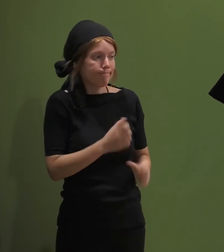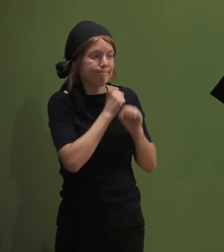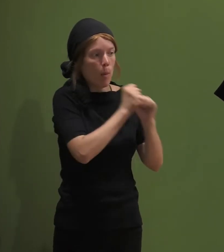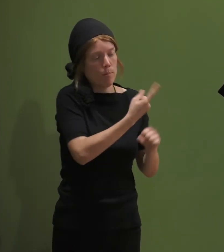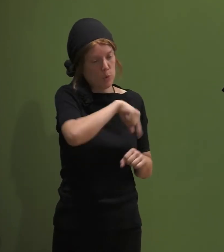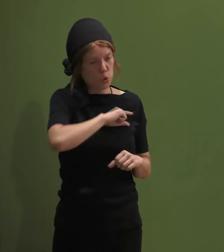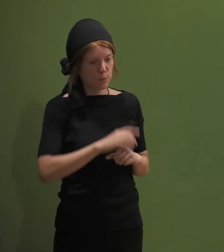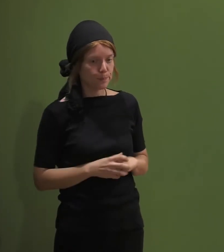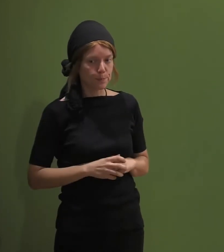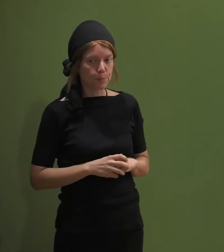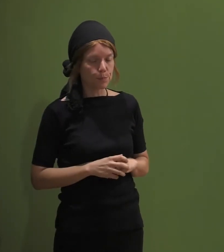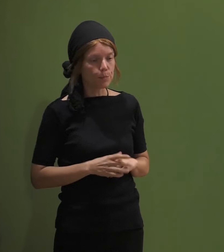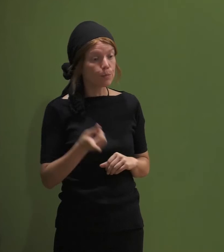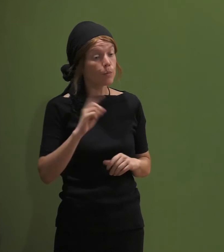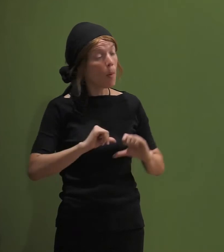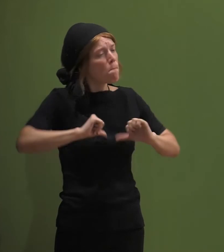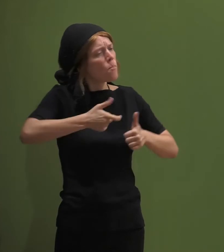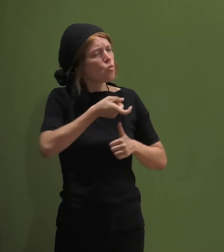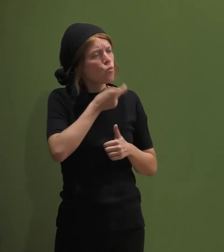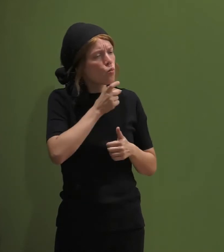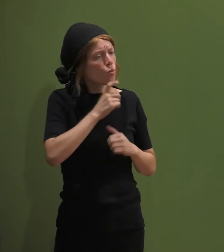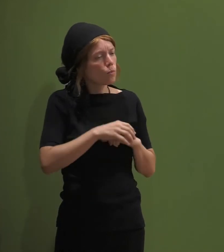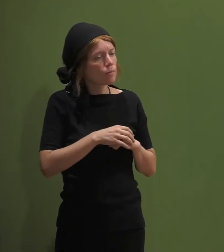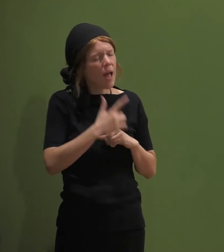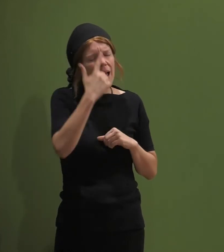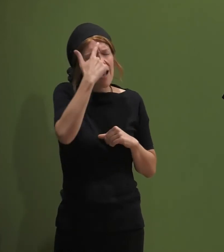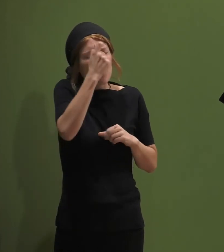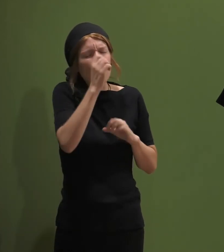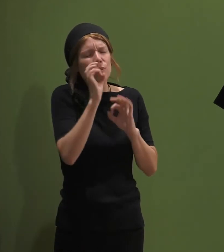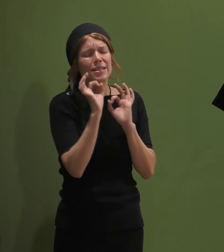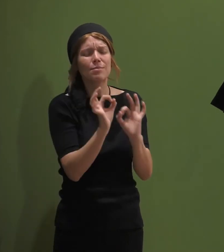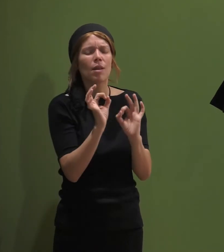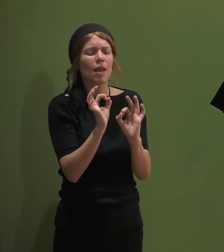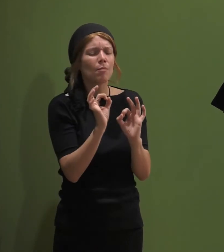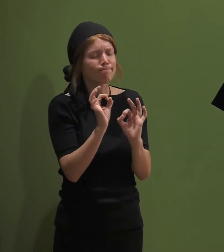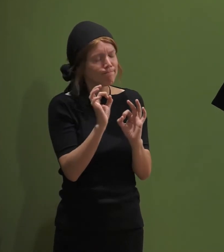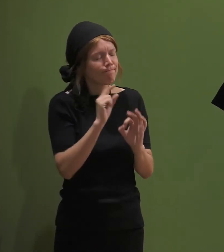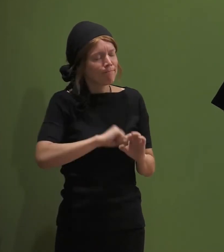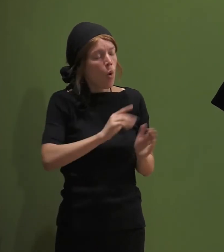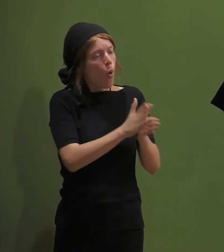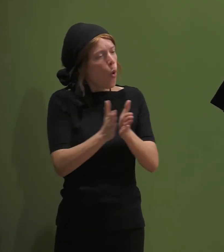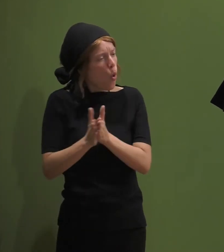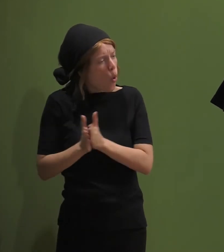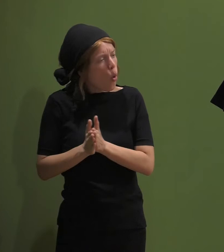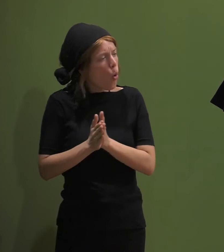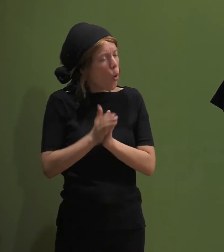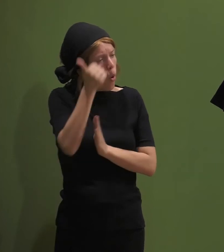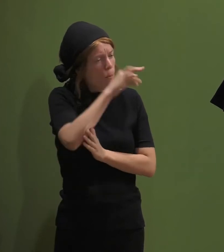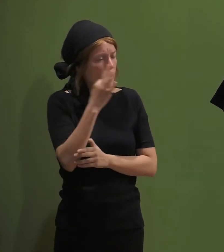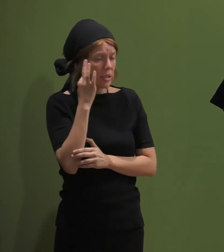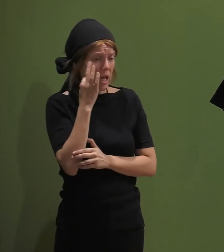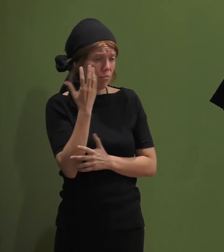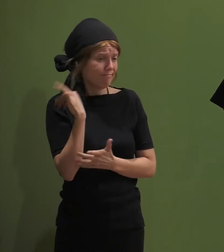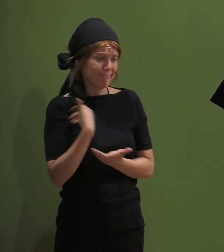suya. Hemos de comenzar teniendo un recuerdo especial y sentido para nuestros compañeros que nos dejaron